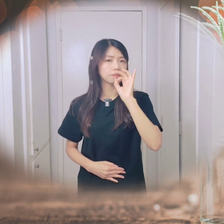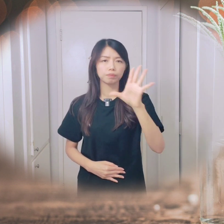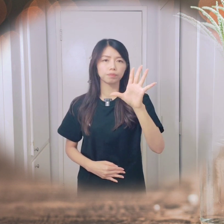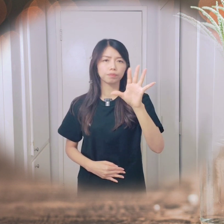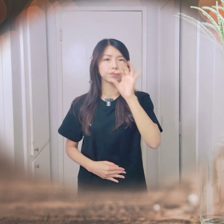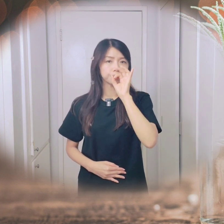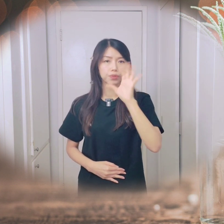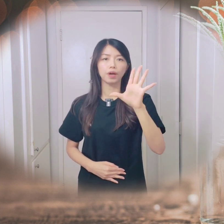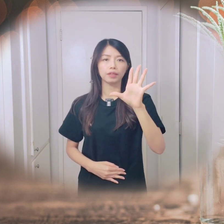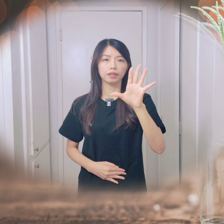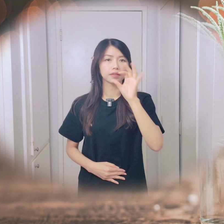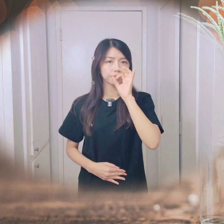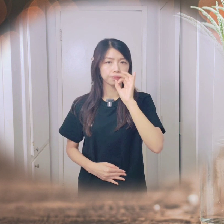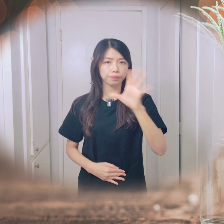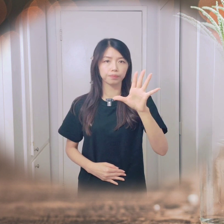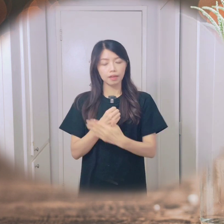돼요. 불가능.